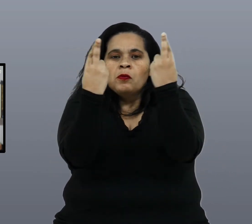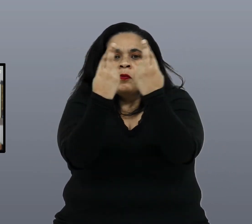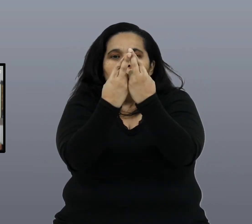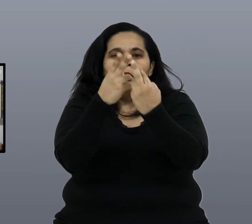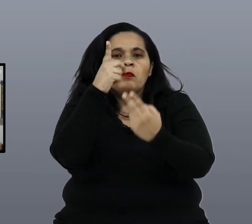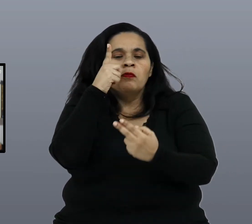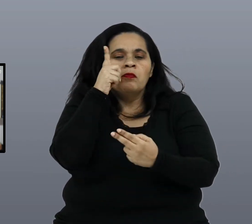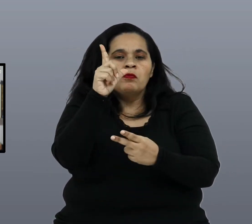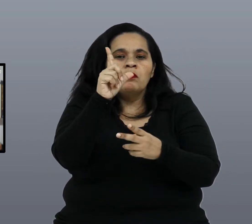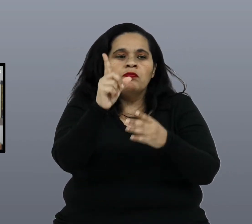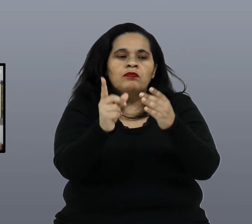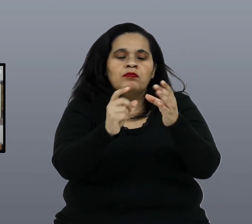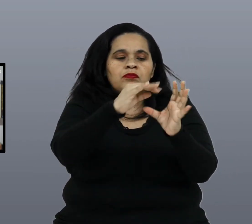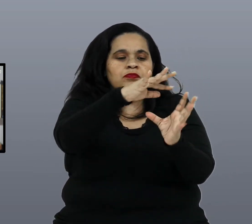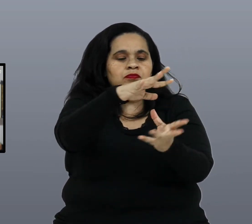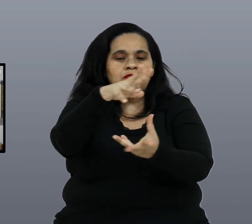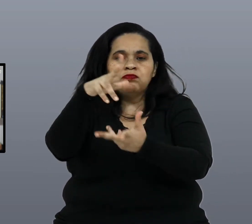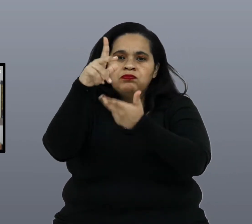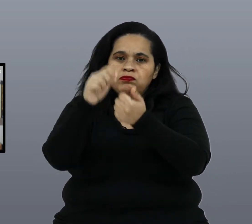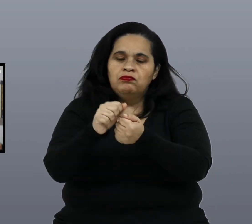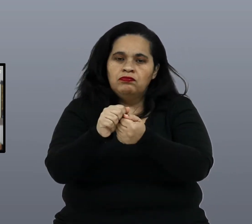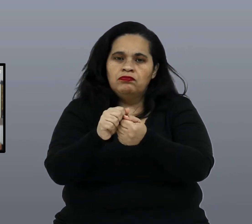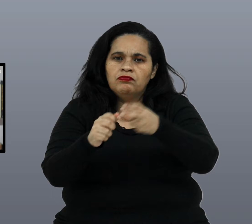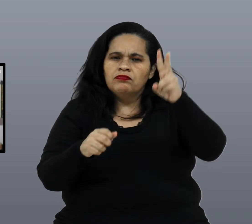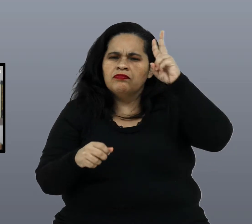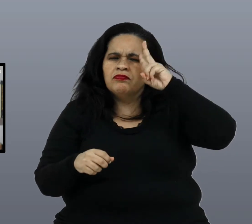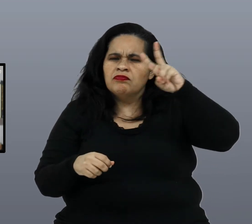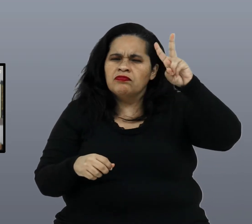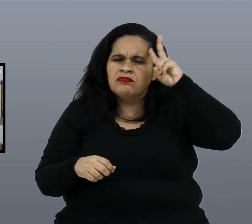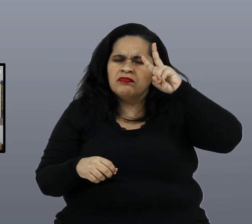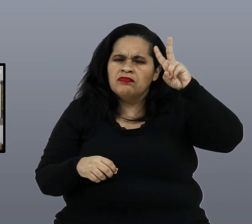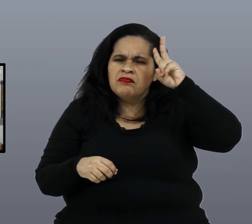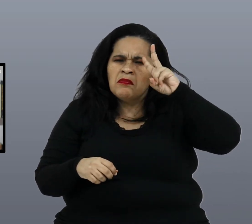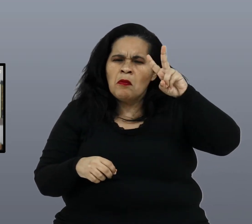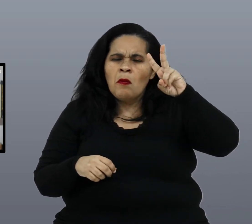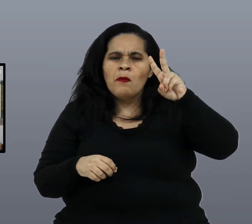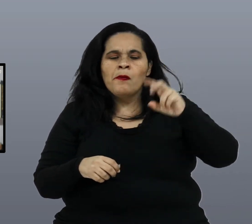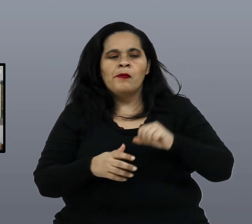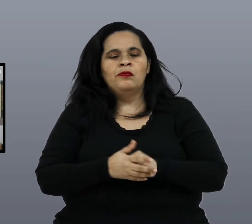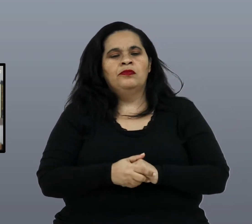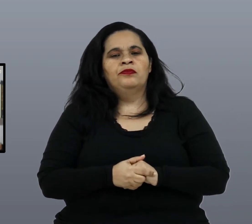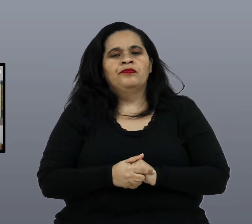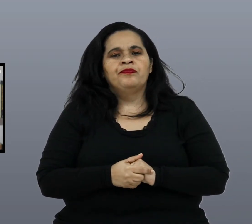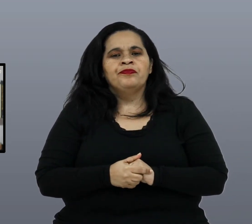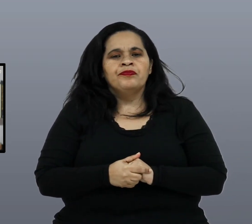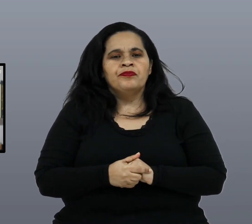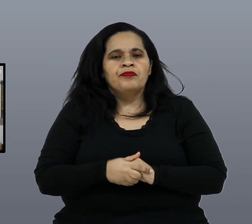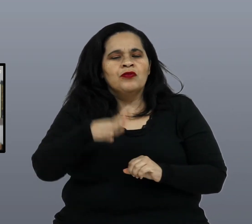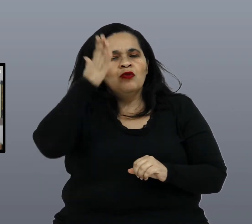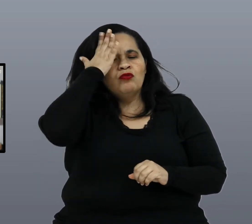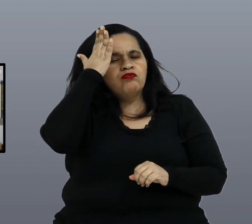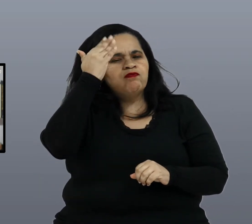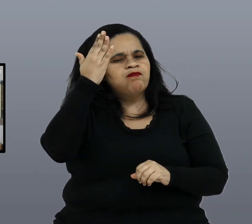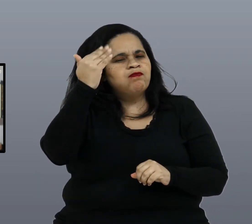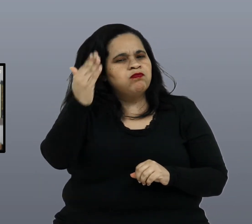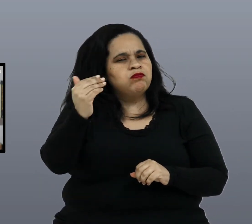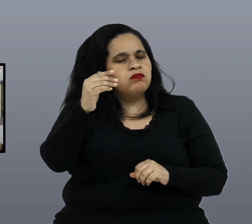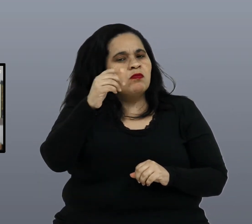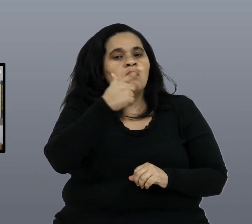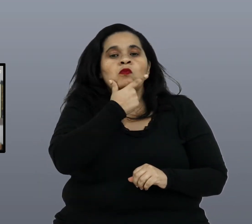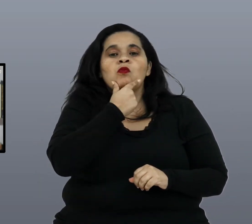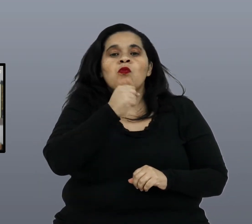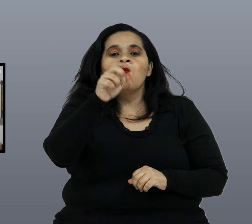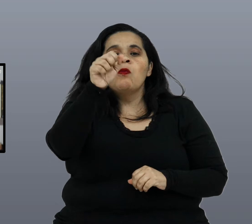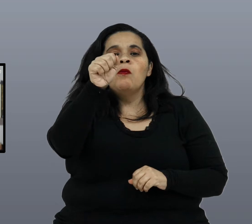Aqui é só a gente lembrar um pouco da história. né, o famoso Alexandre o